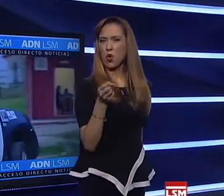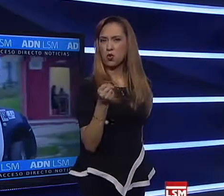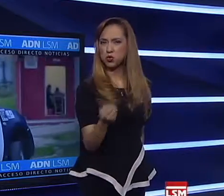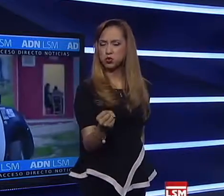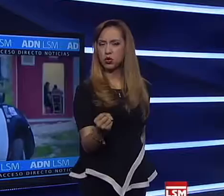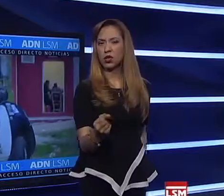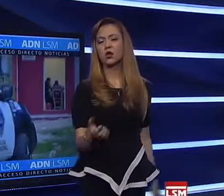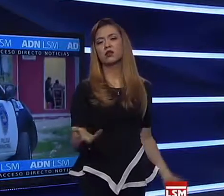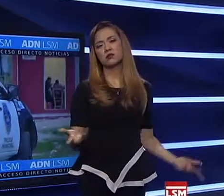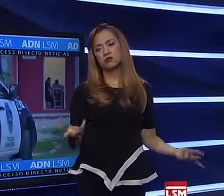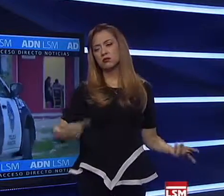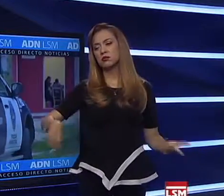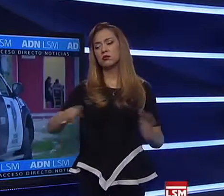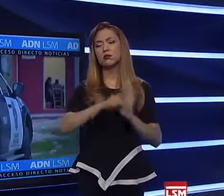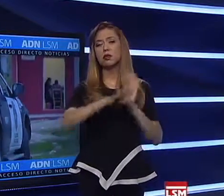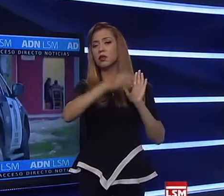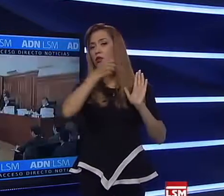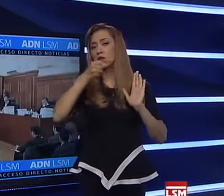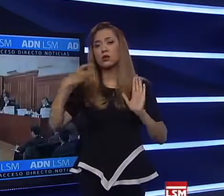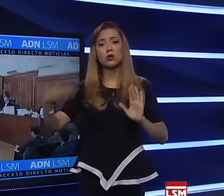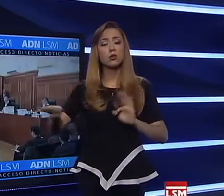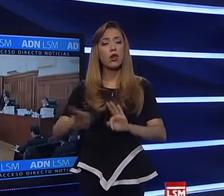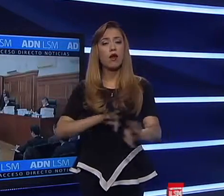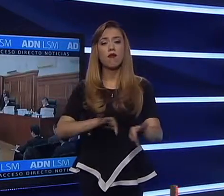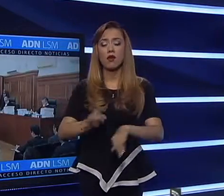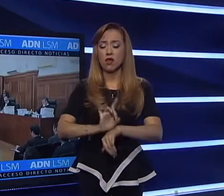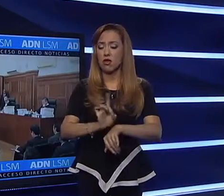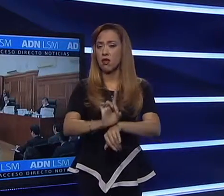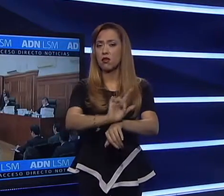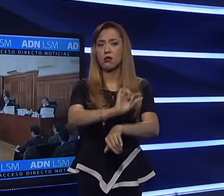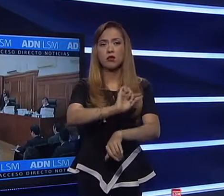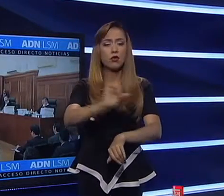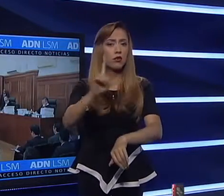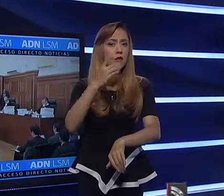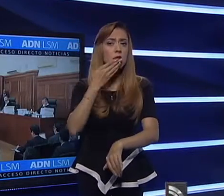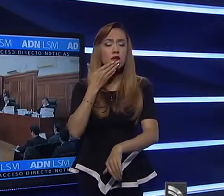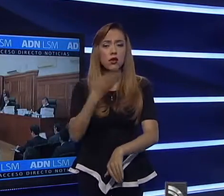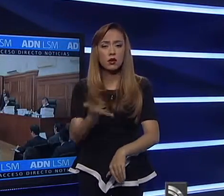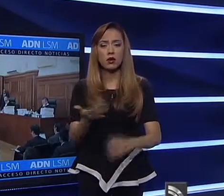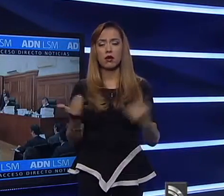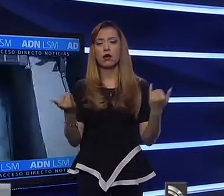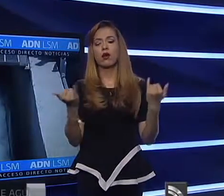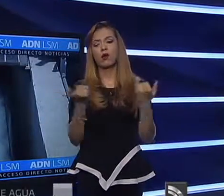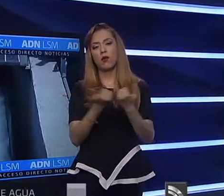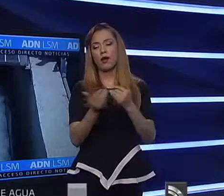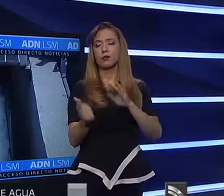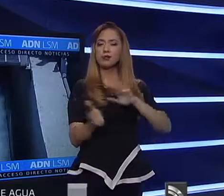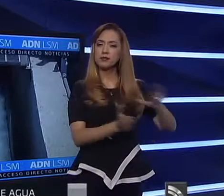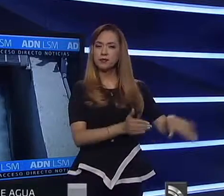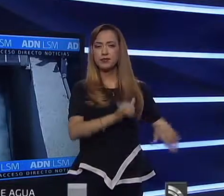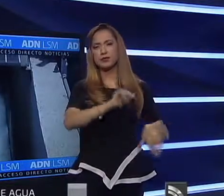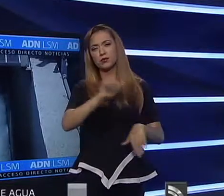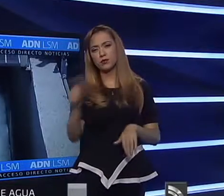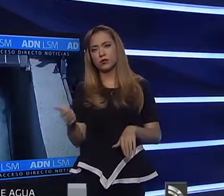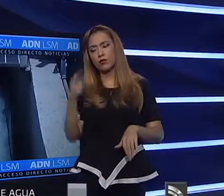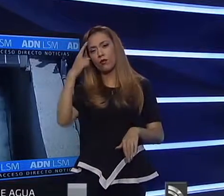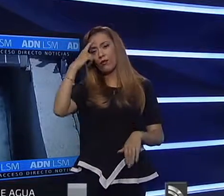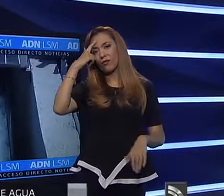su labor profesional. También se concedió un amparo a una empresa privada que fue demandada por el sistema operador de los servicios de